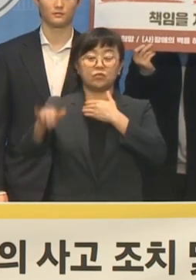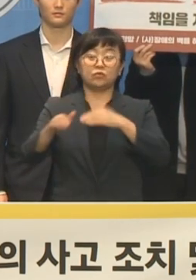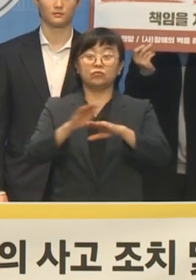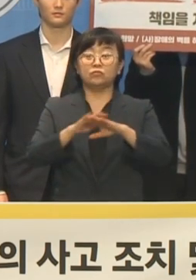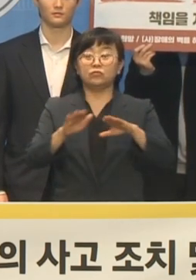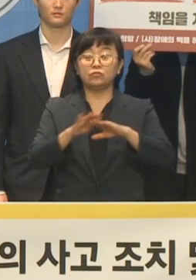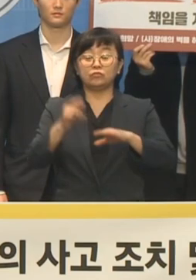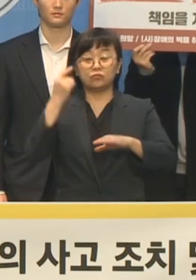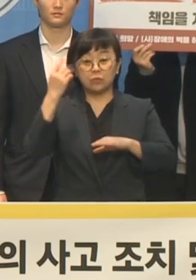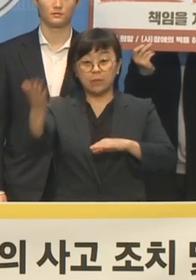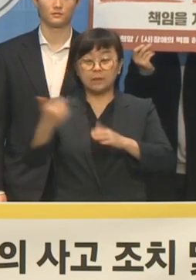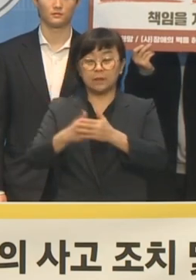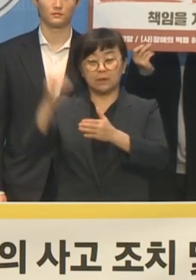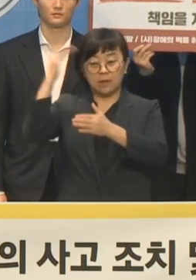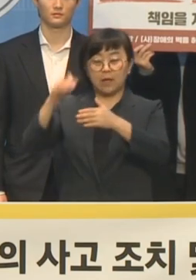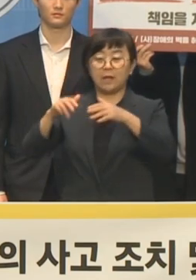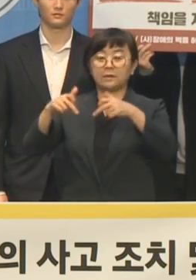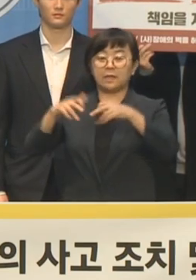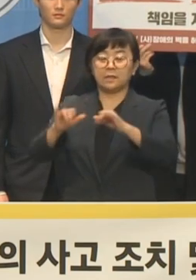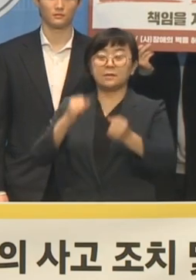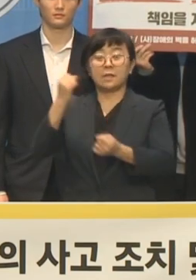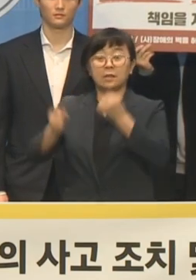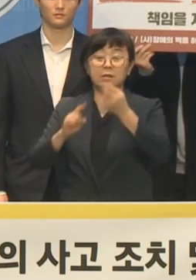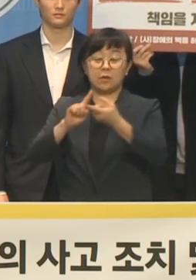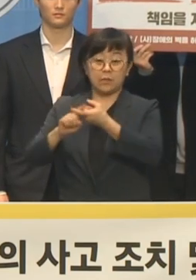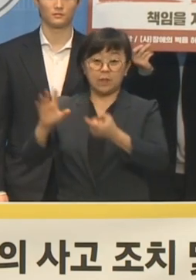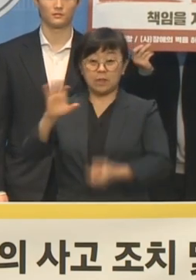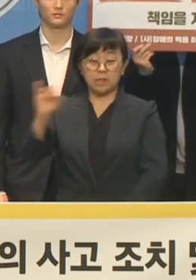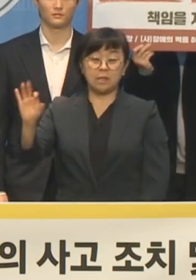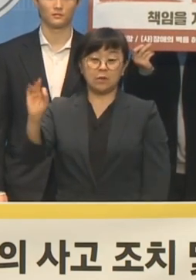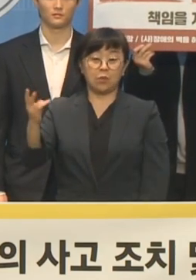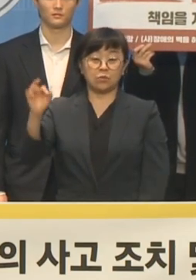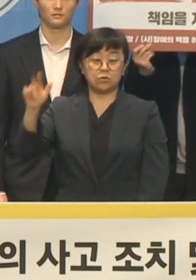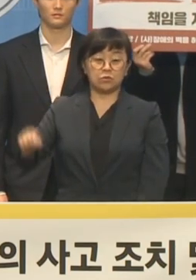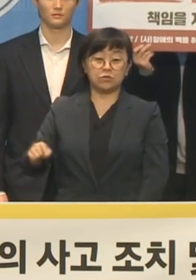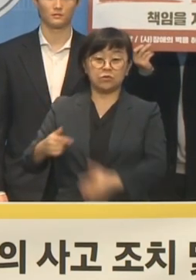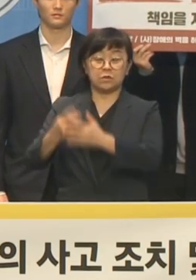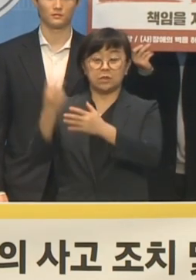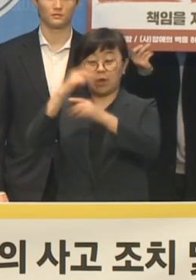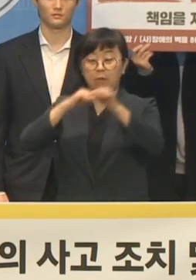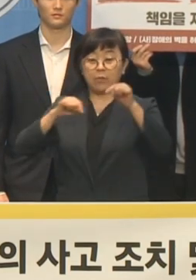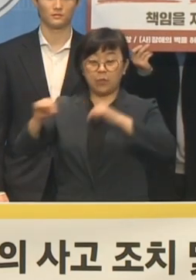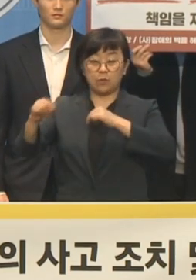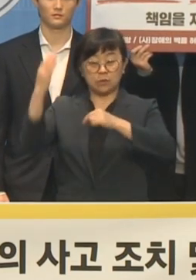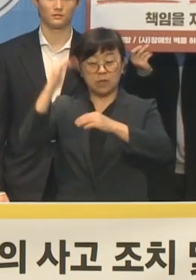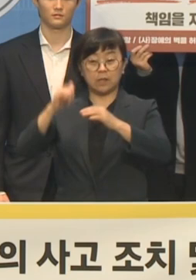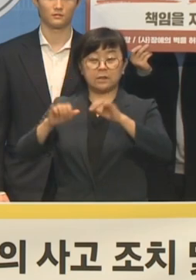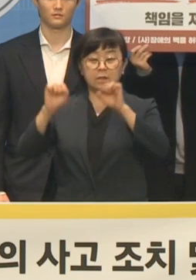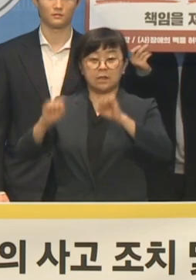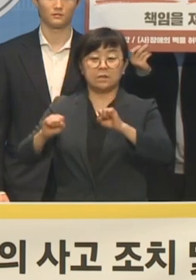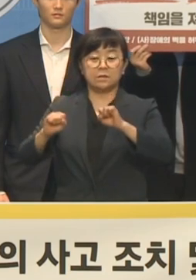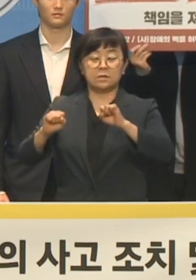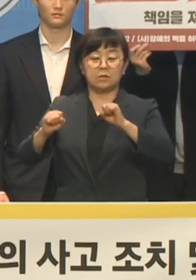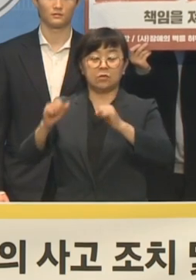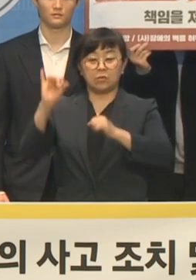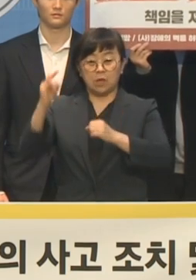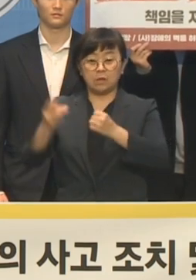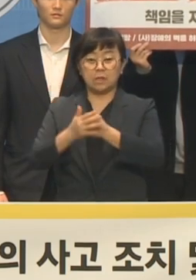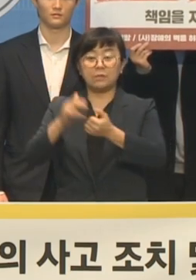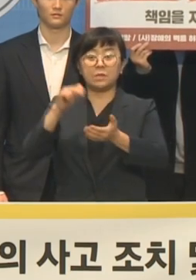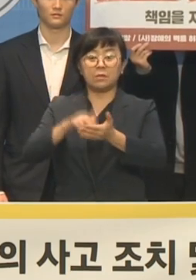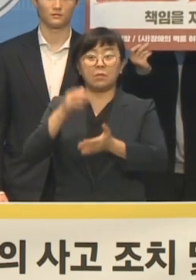물었지만 대한장애인 사이클 연맹 이용주 감독은 대한장애인 체육회에서 들어오라고 한다는 식의